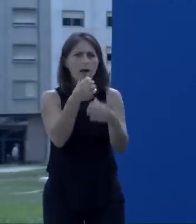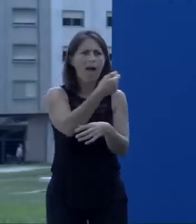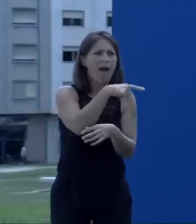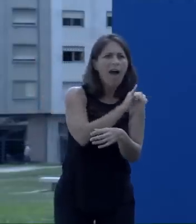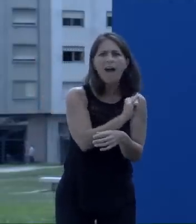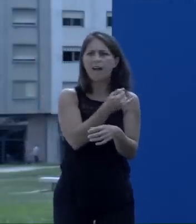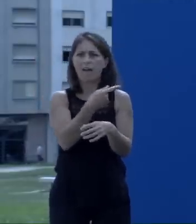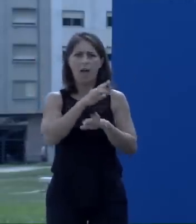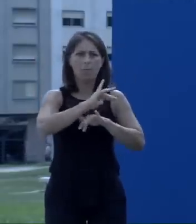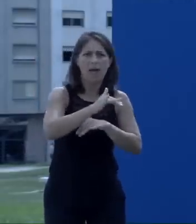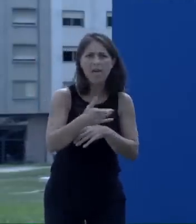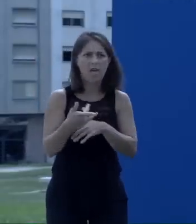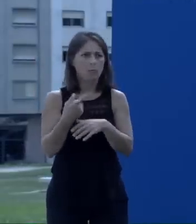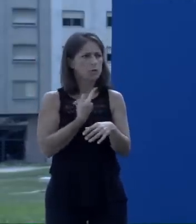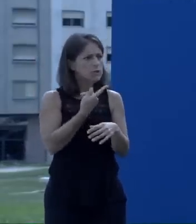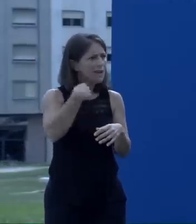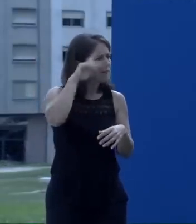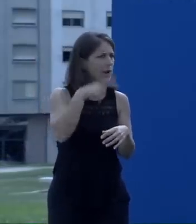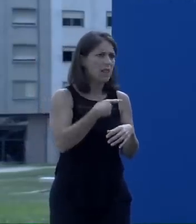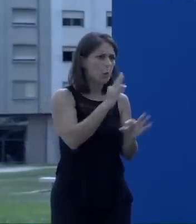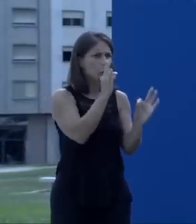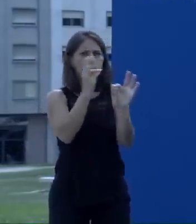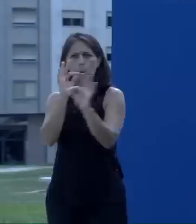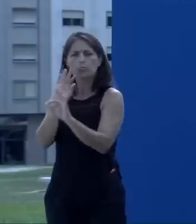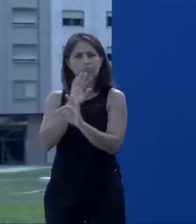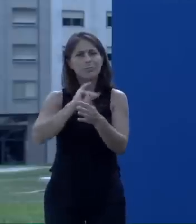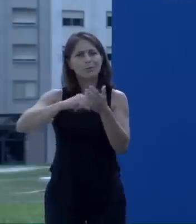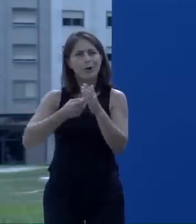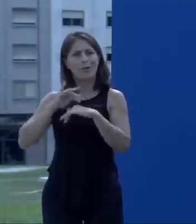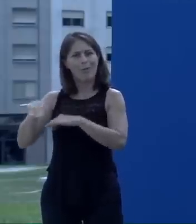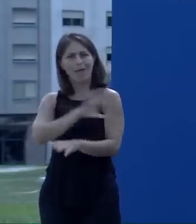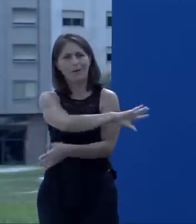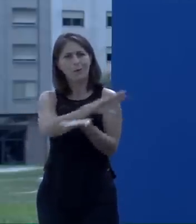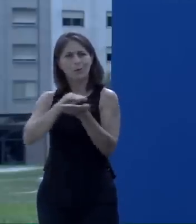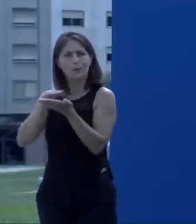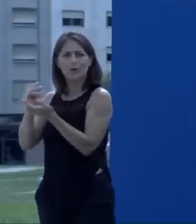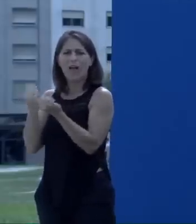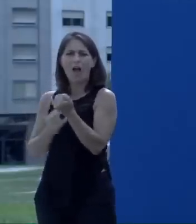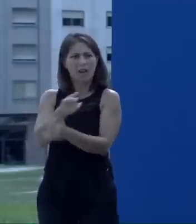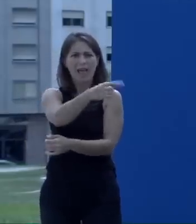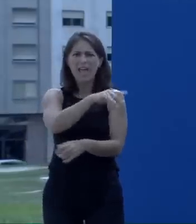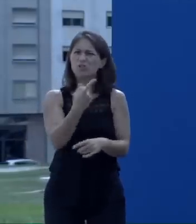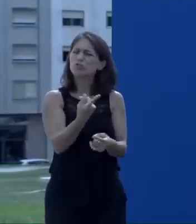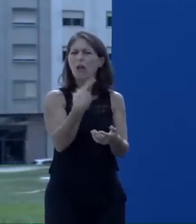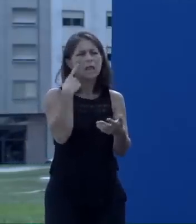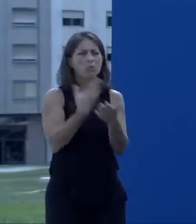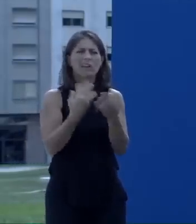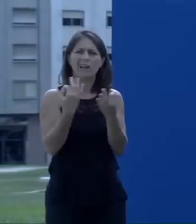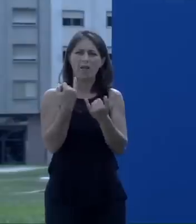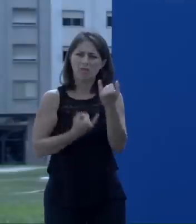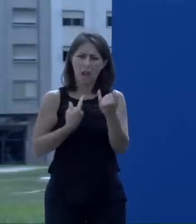Marea como coalición. As coalicións demostraron que era posible tecer espacios de entendemento entre partidos